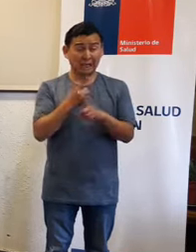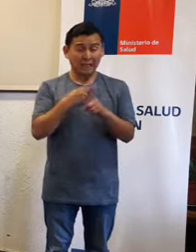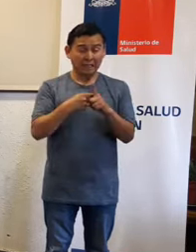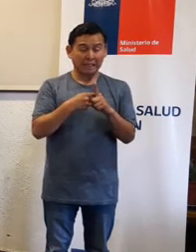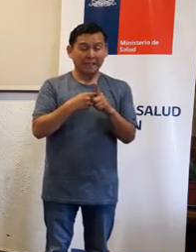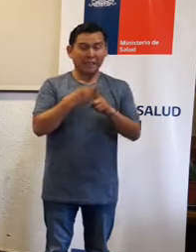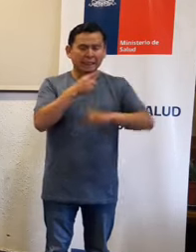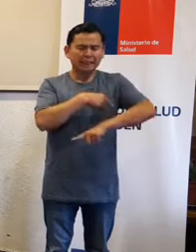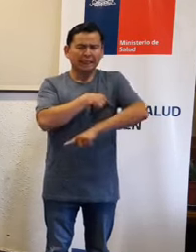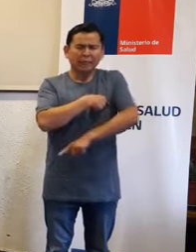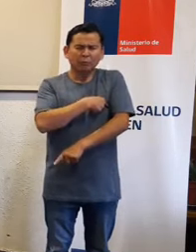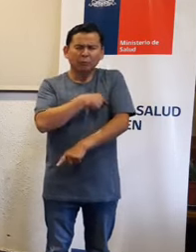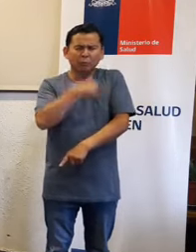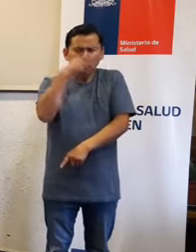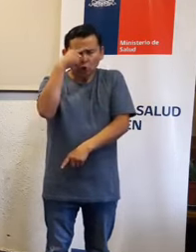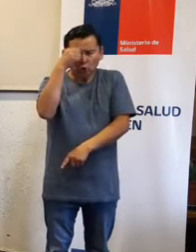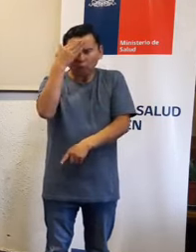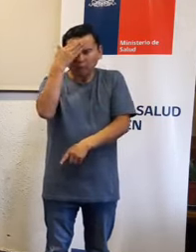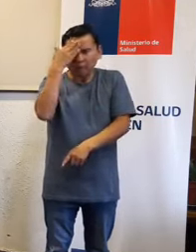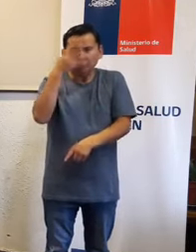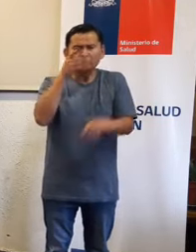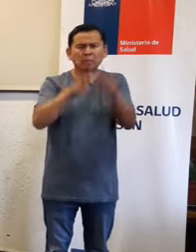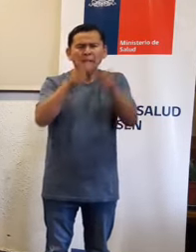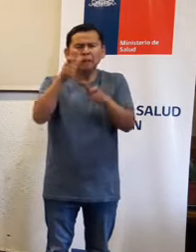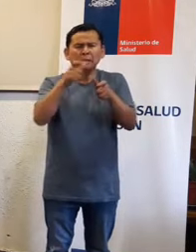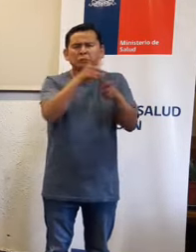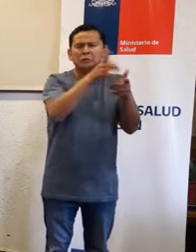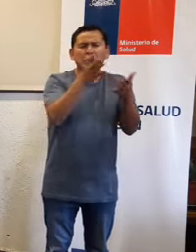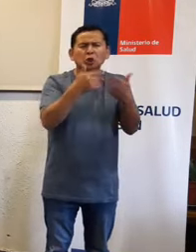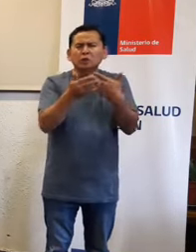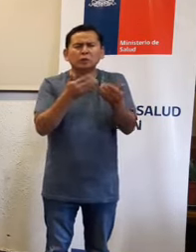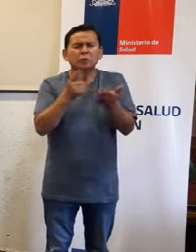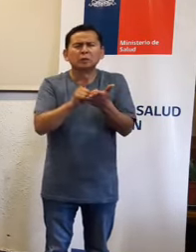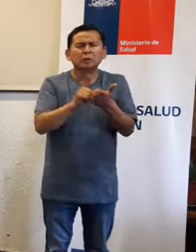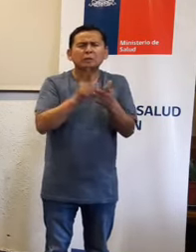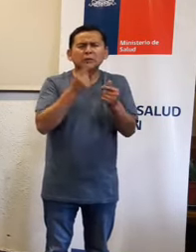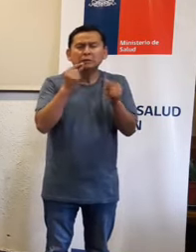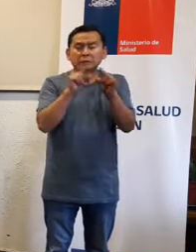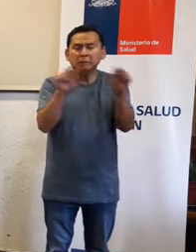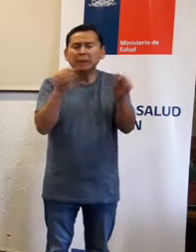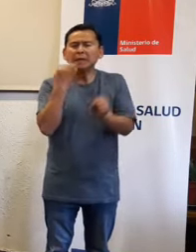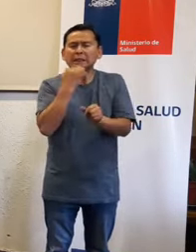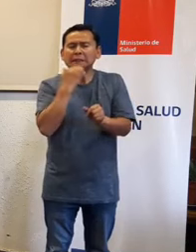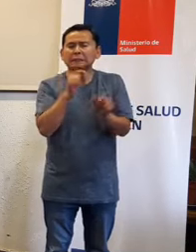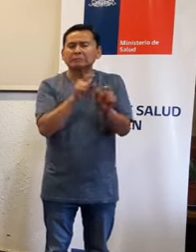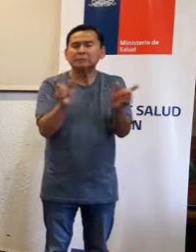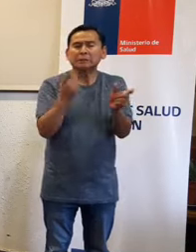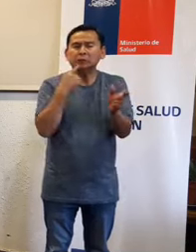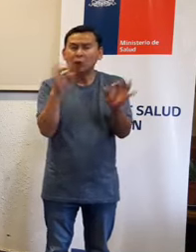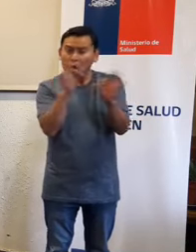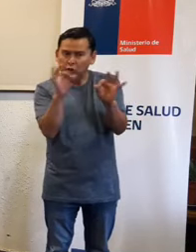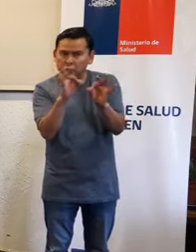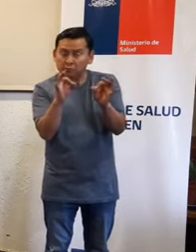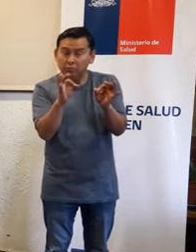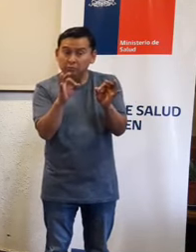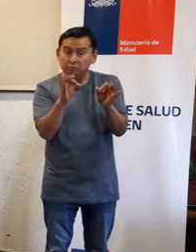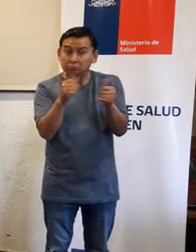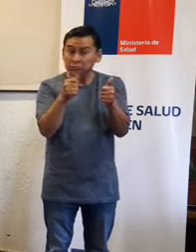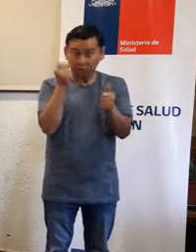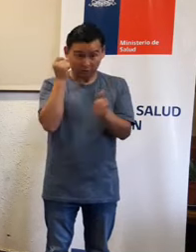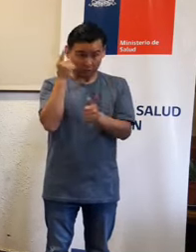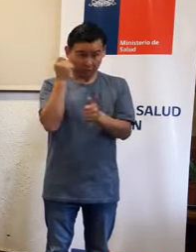industriales para la toma de temperatura a las personas en los controles sanitarios estos tienen un margen de error ¿qué se recomienda? ¿está al